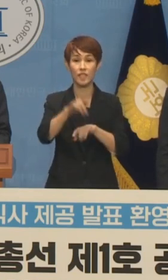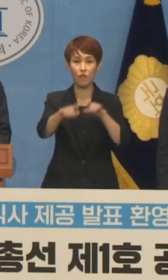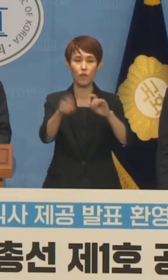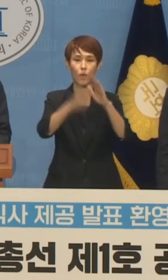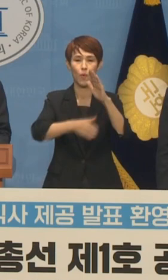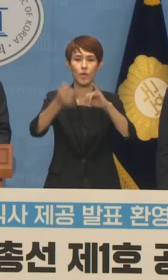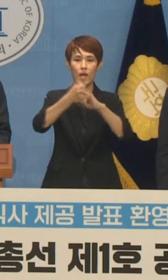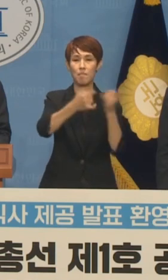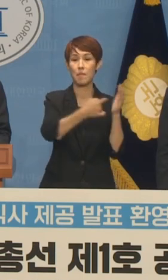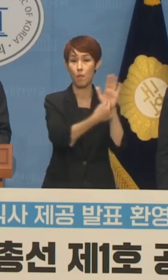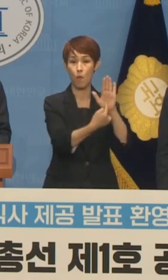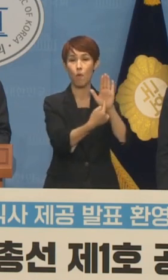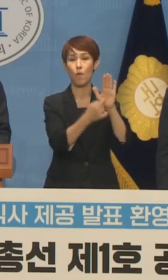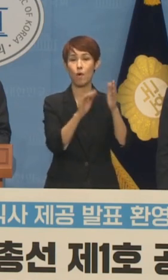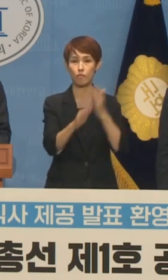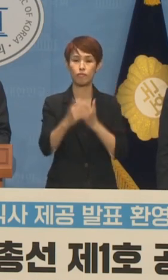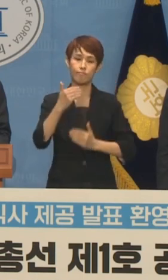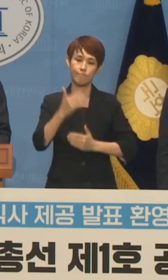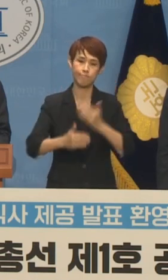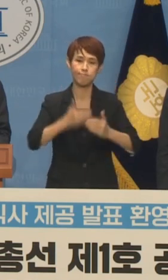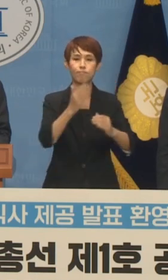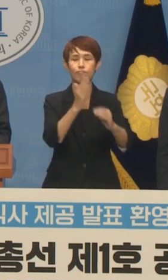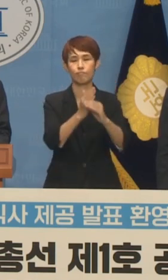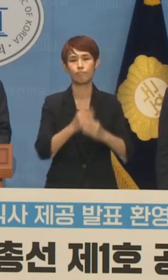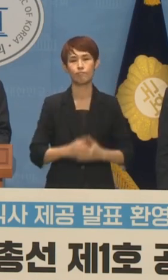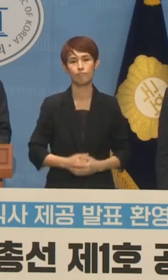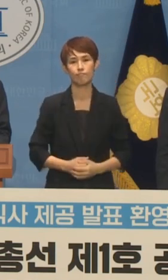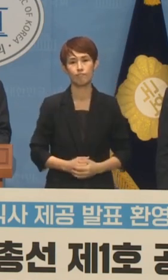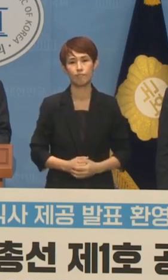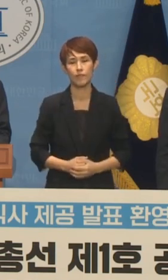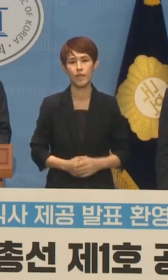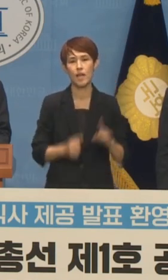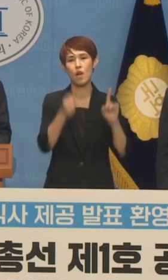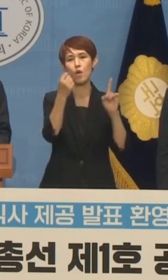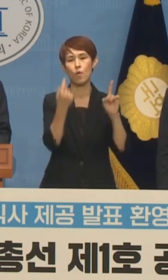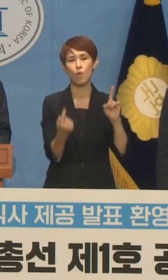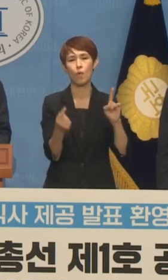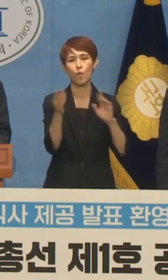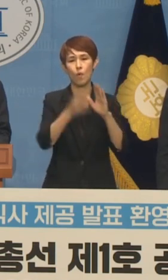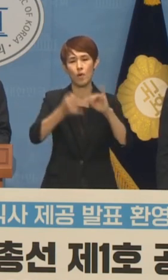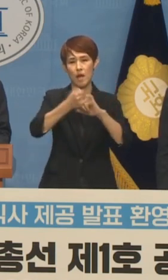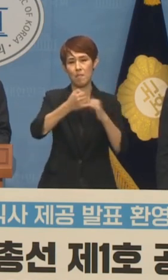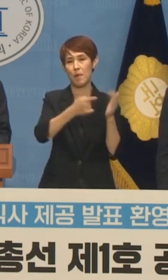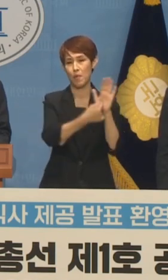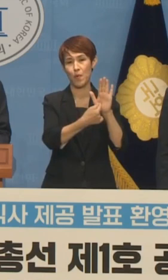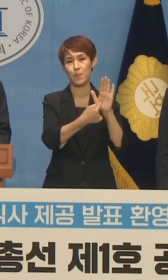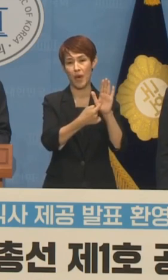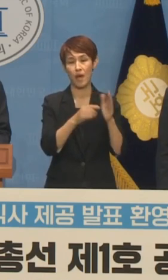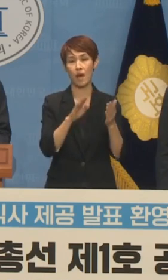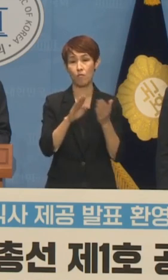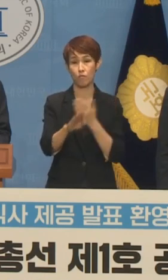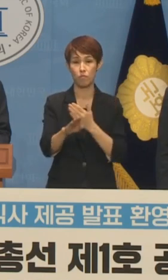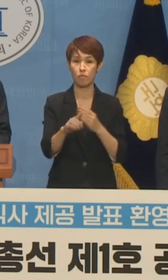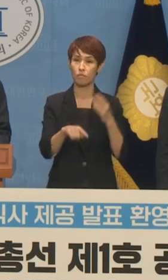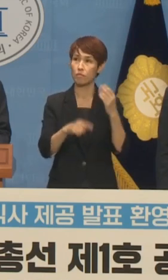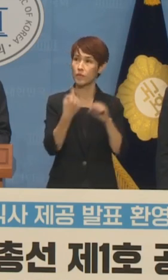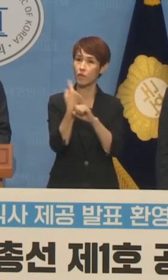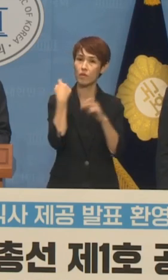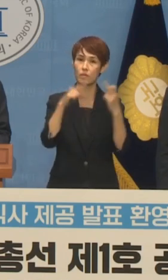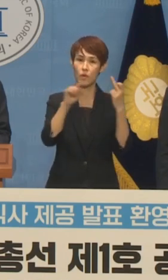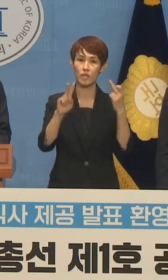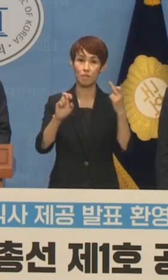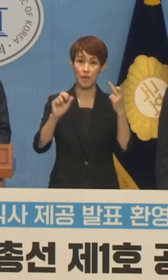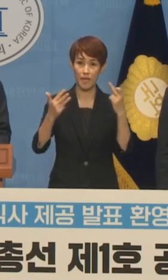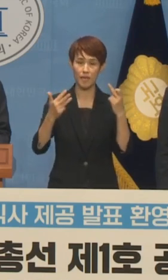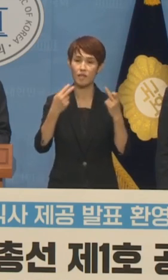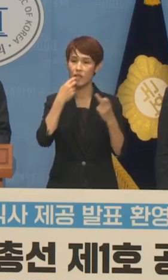동시에 현재도 진행형입니다. 제1호 공약 발표를 한 이후인 작년 12월 28일